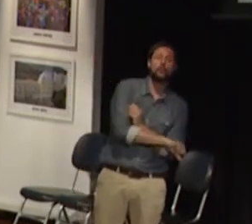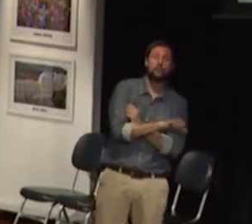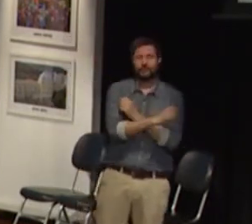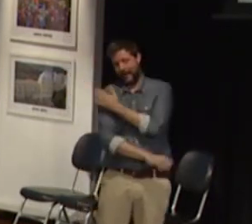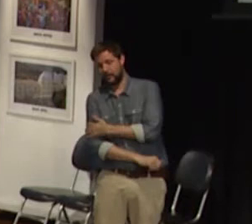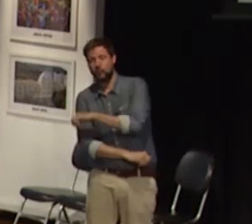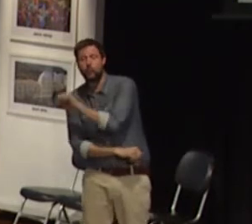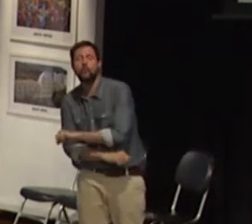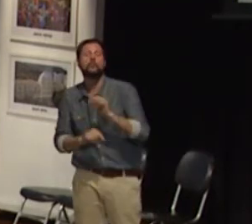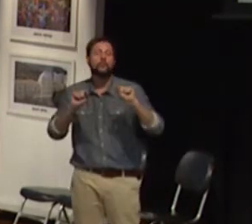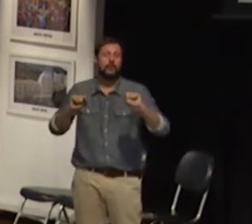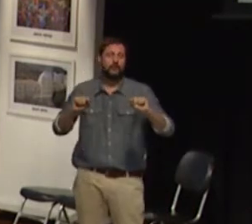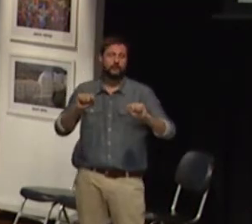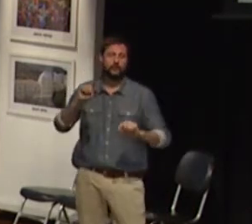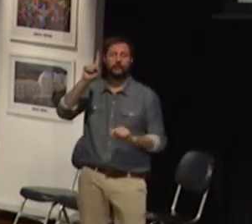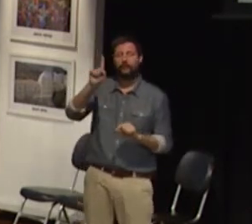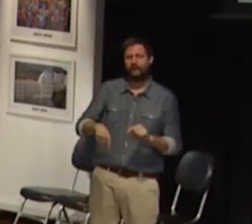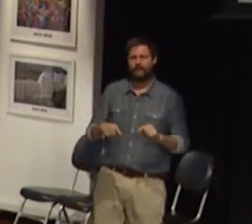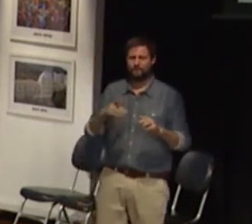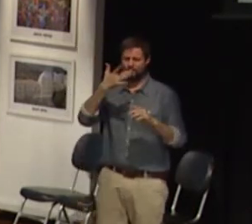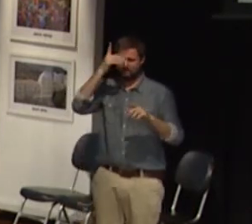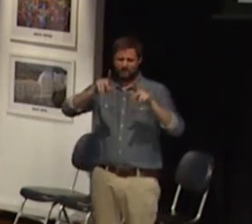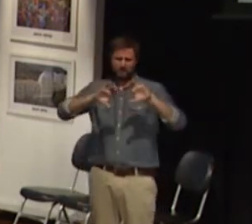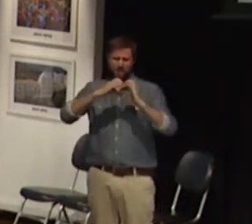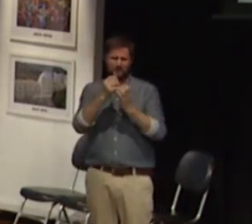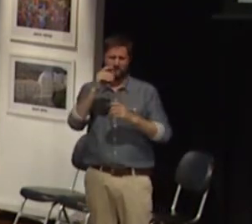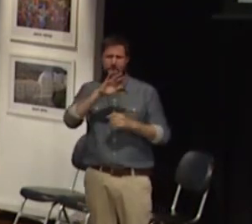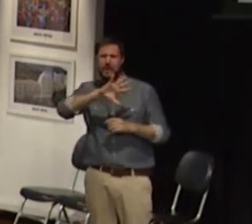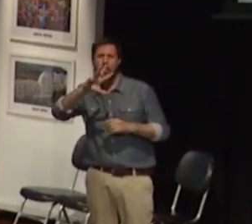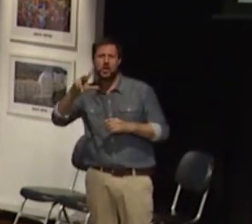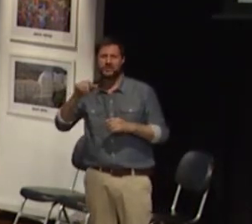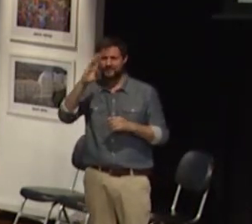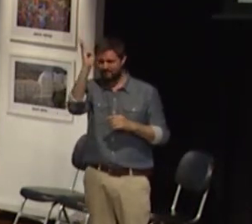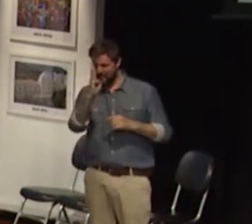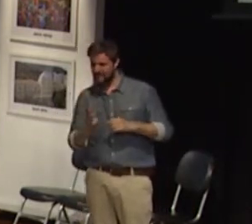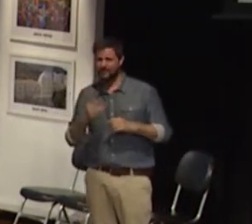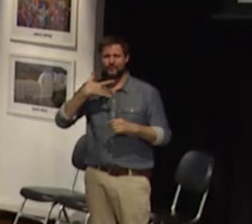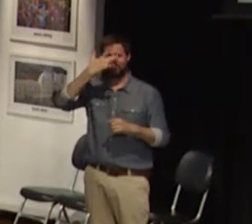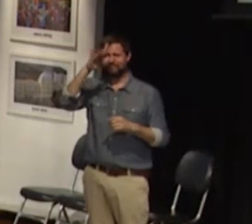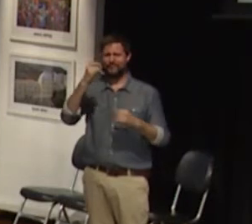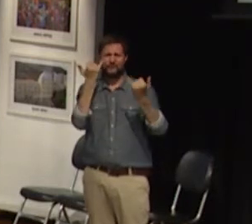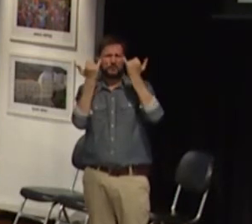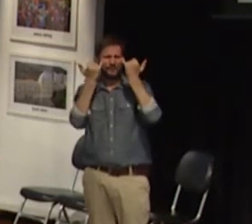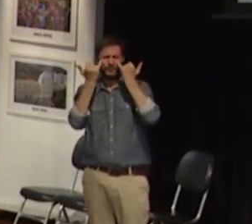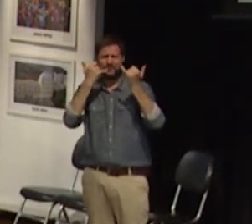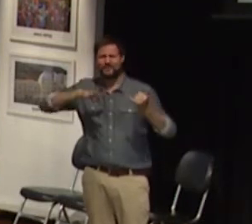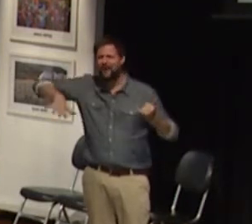lado ruim era o quê? Era, por exemplo, a maioria da pessoa